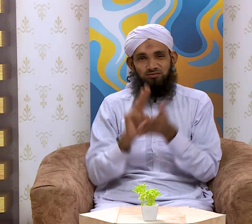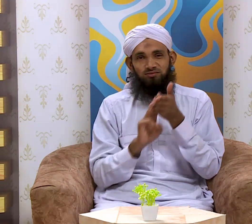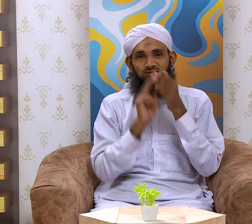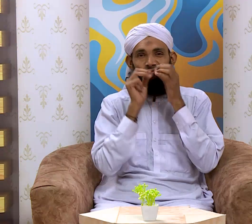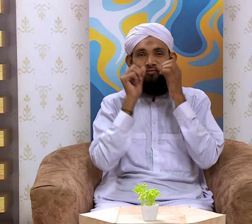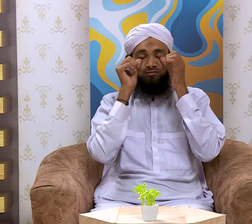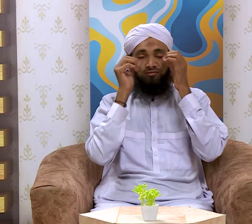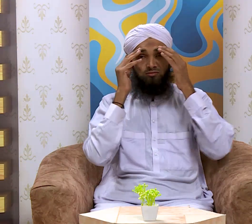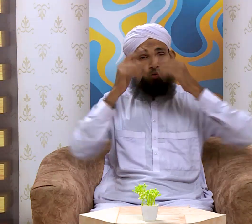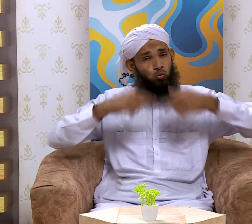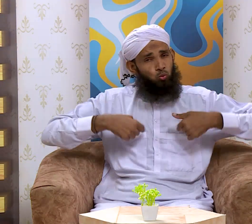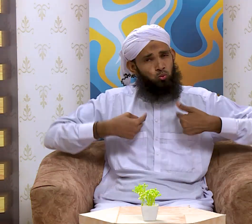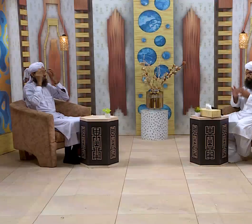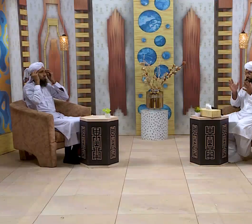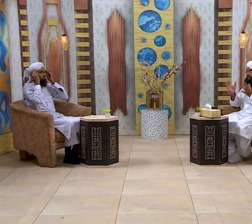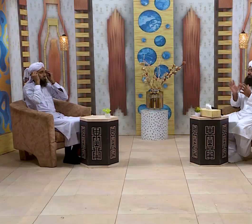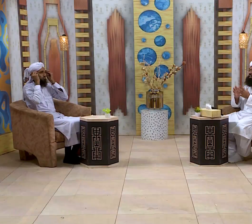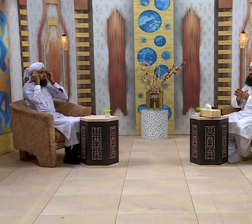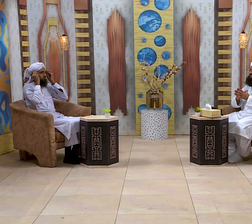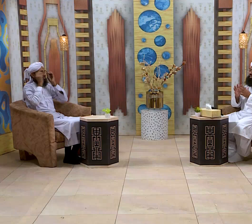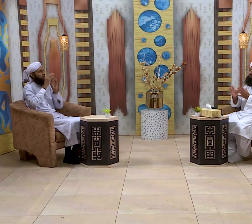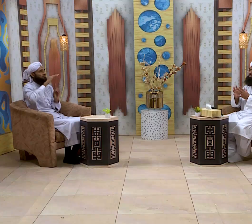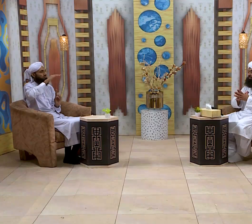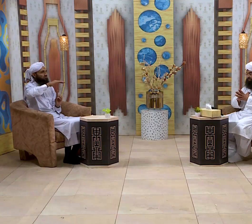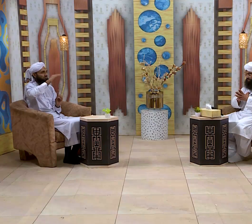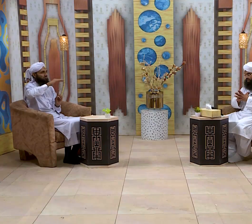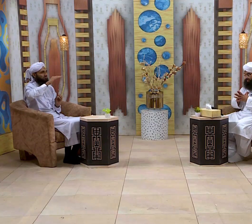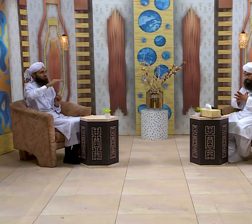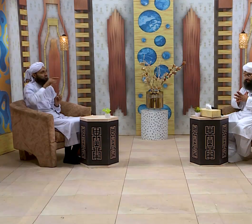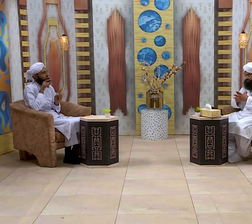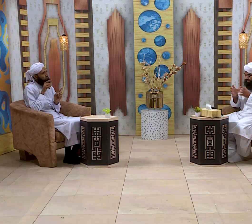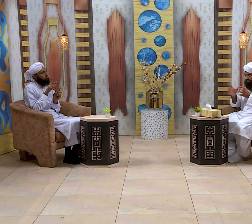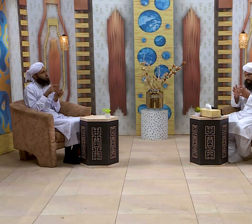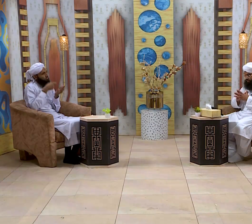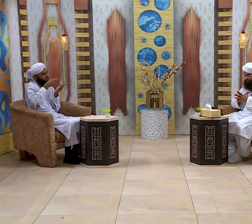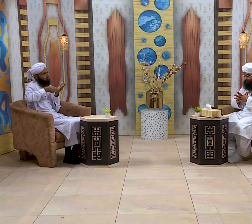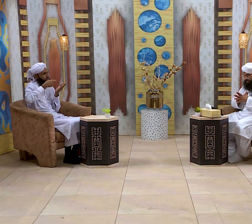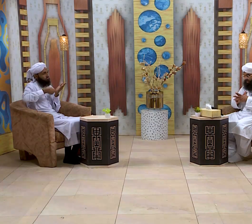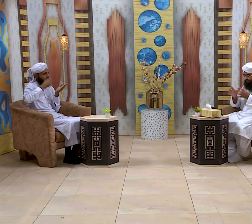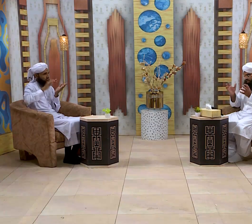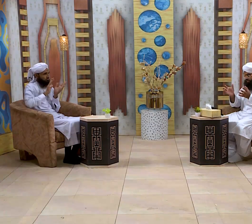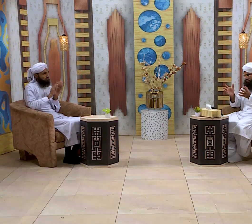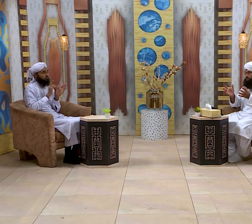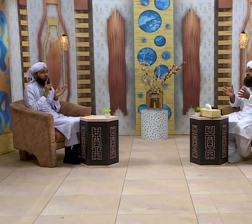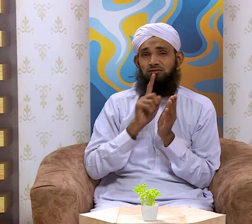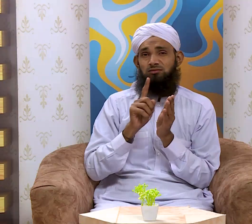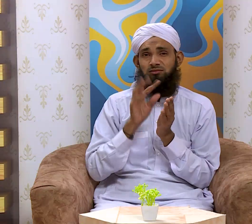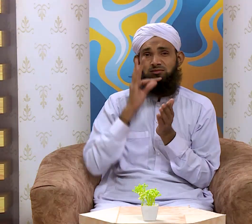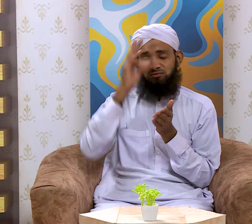خود اس کو بیان فرما رہے ہیں۔ مفتی احمد یار خان نعیمی صاحب رحمۃ اللہ تعالی علیہ ارشاد فرماتے ہیں، یہ حدیث حضور انور